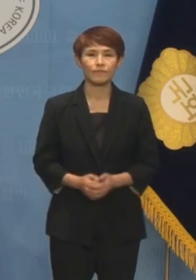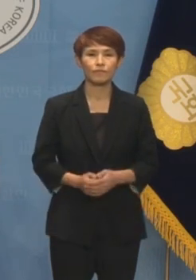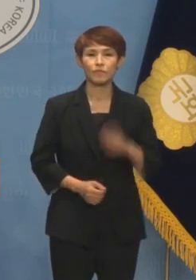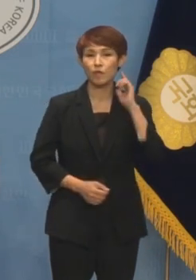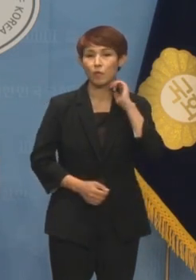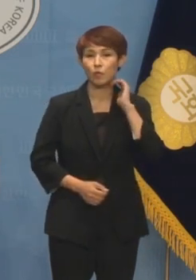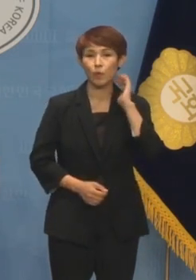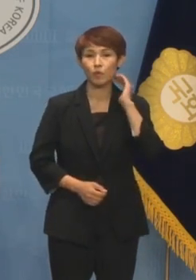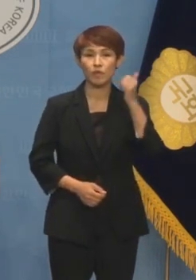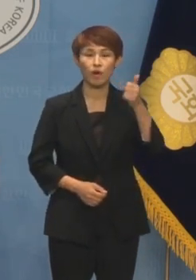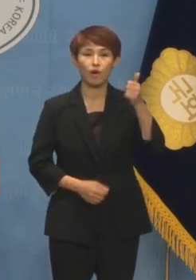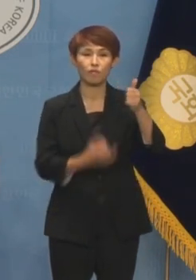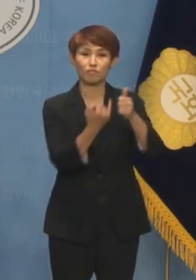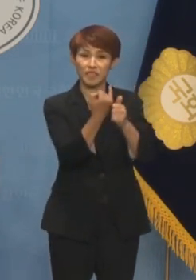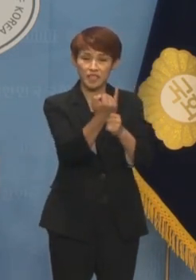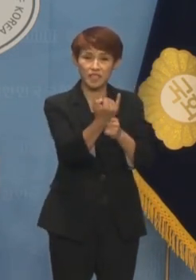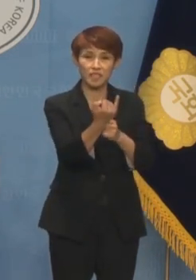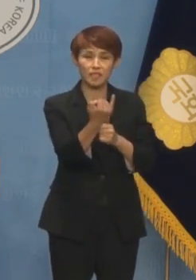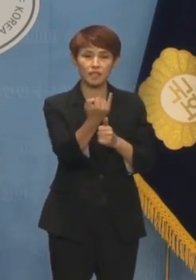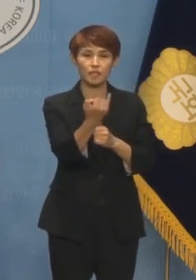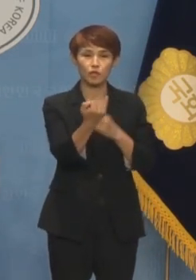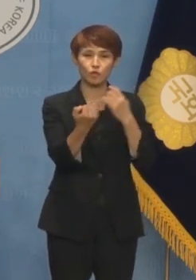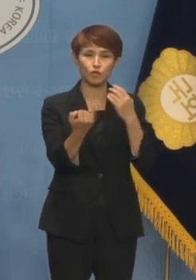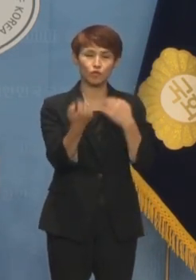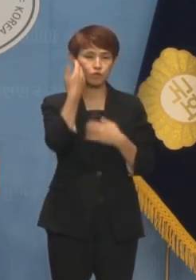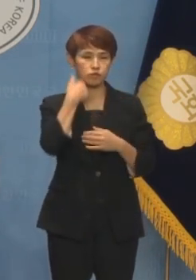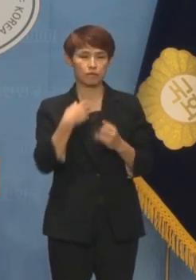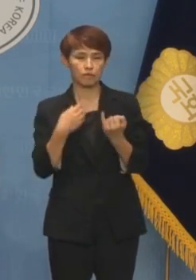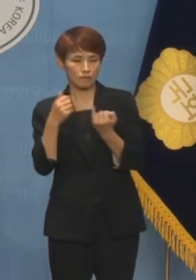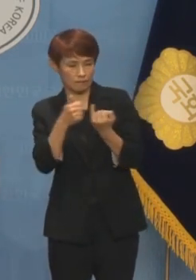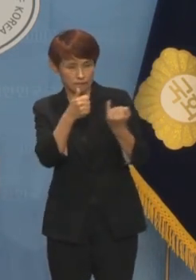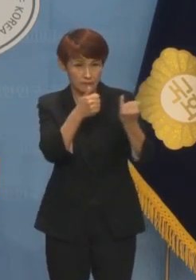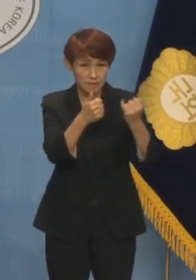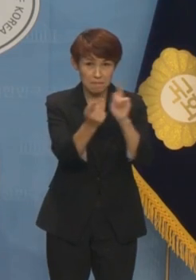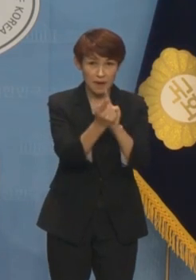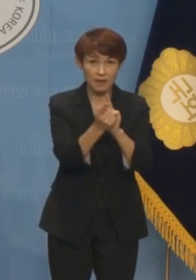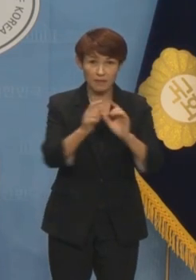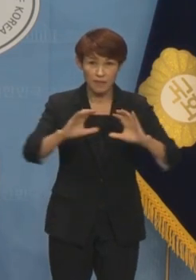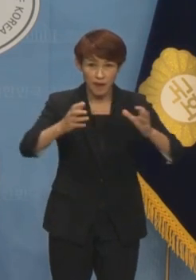영부인이 스토킹 당했다는 나라, 대한민국이 맞습니까?